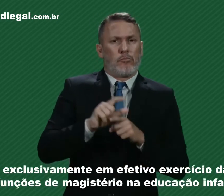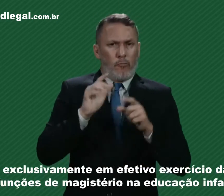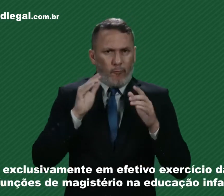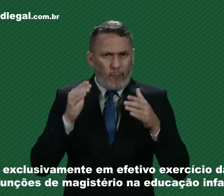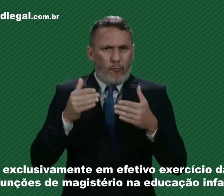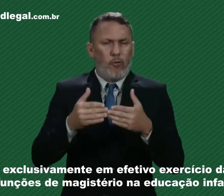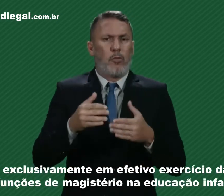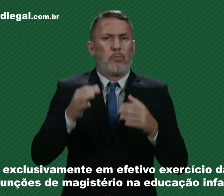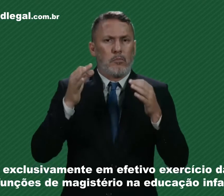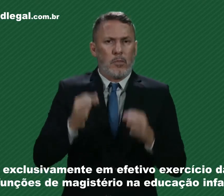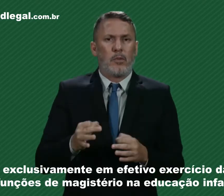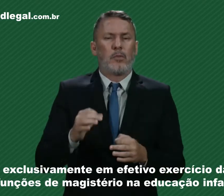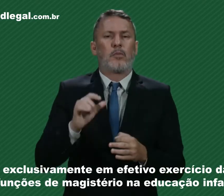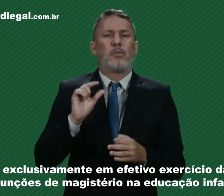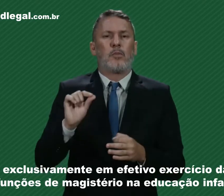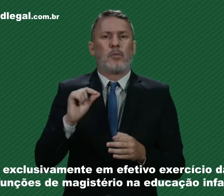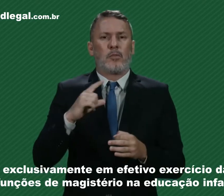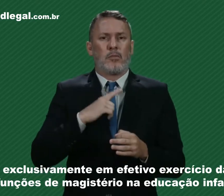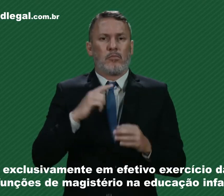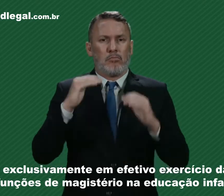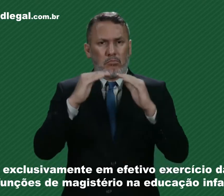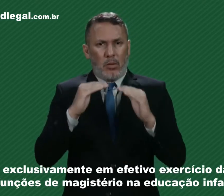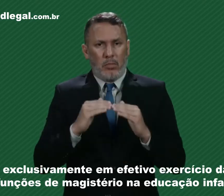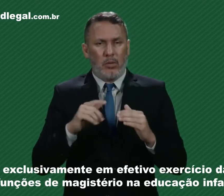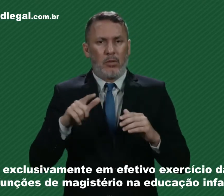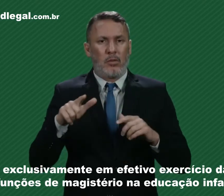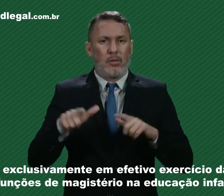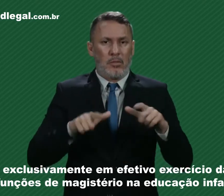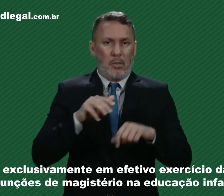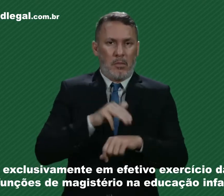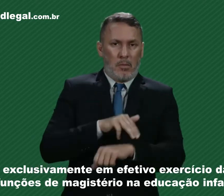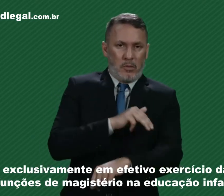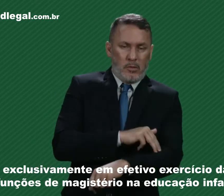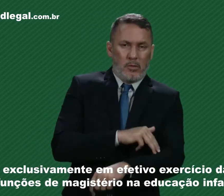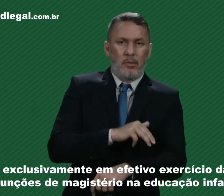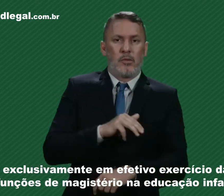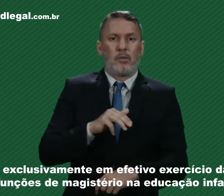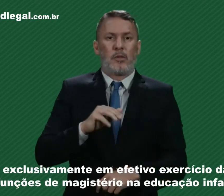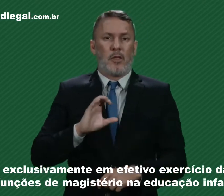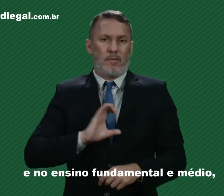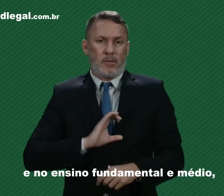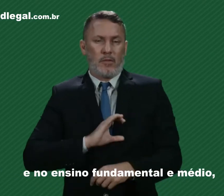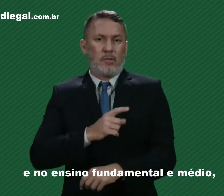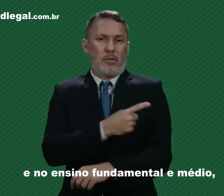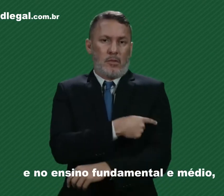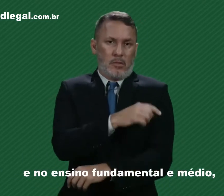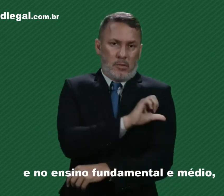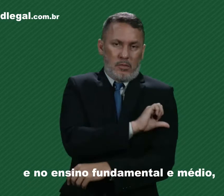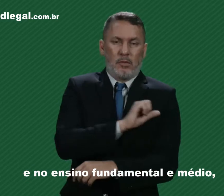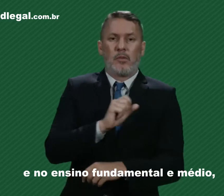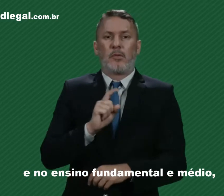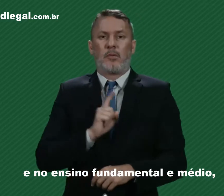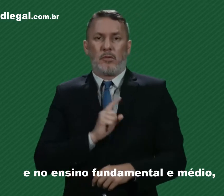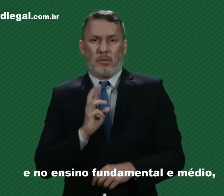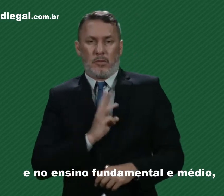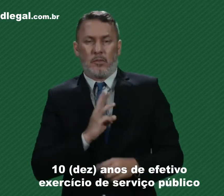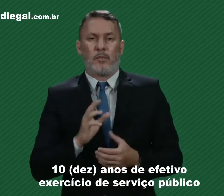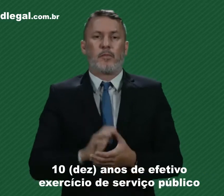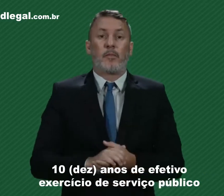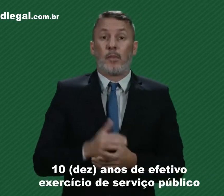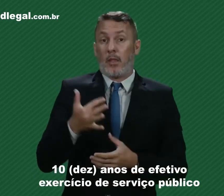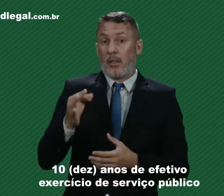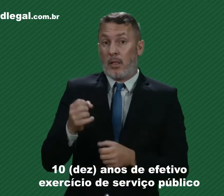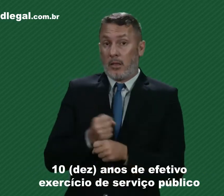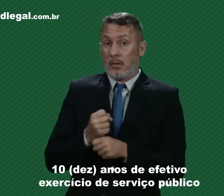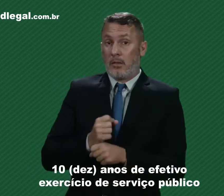contribuição exclusivamente em efetivo exercício das funções de magistério na educação infantil e no ensino fundamental e médio,